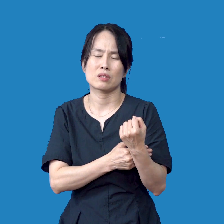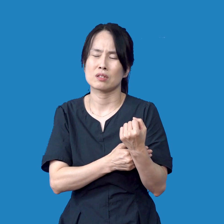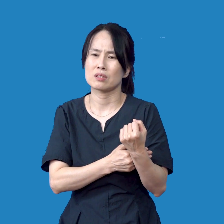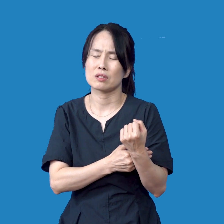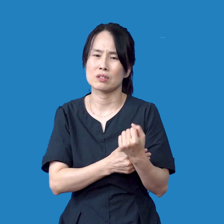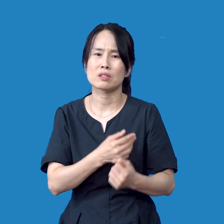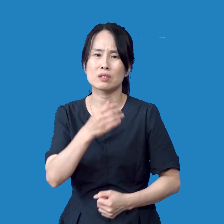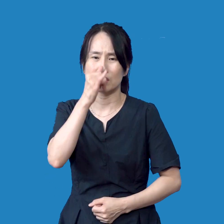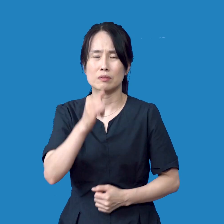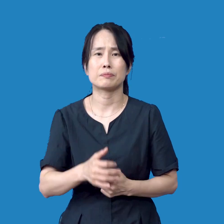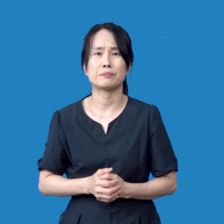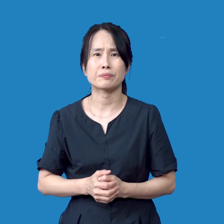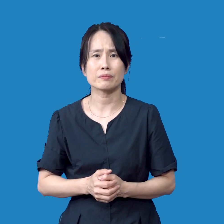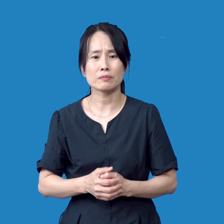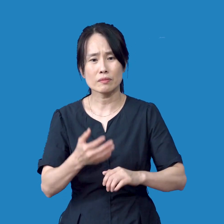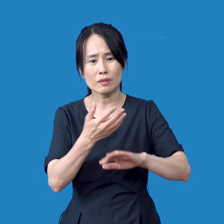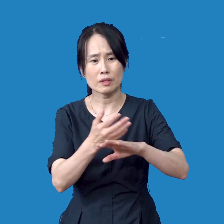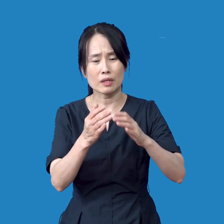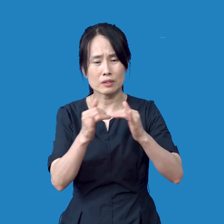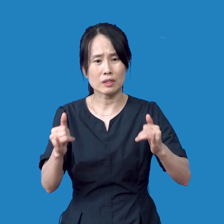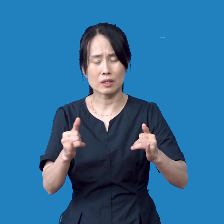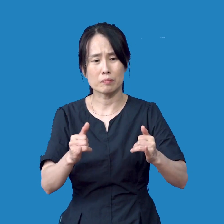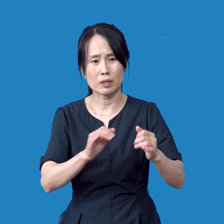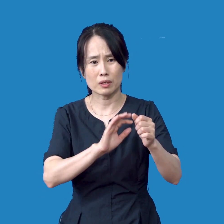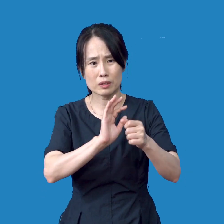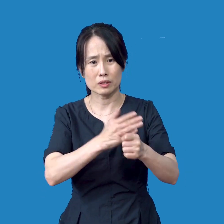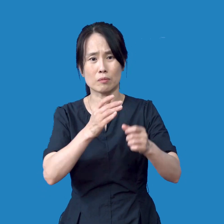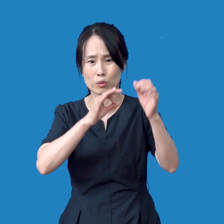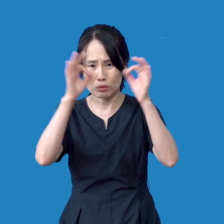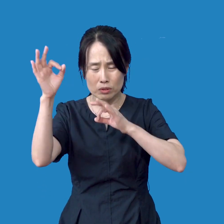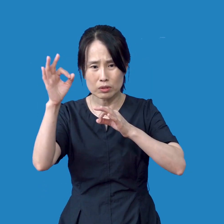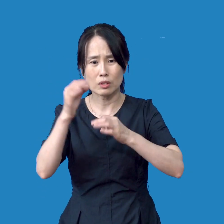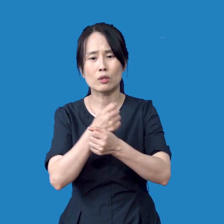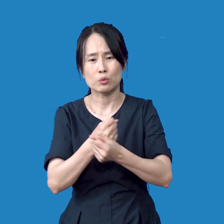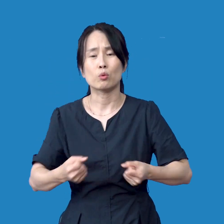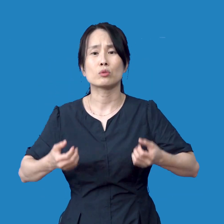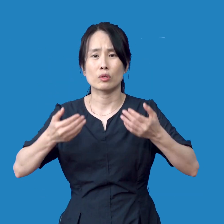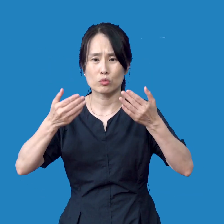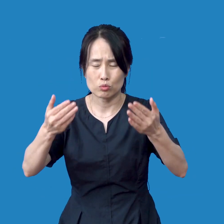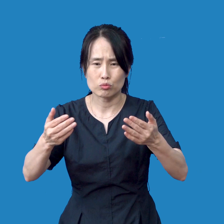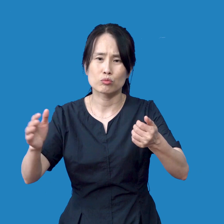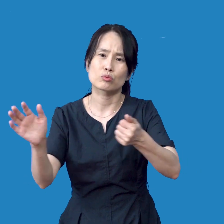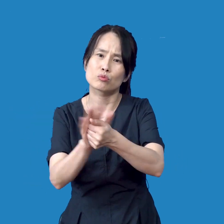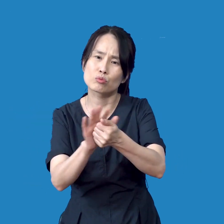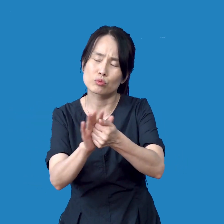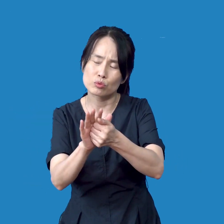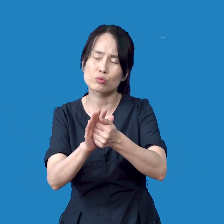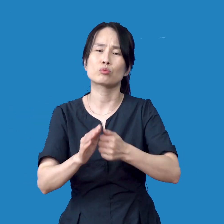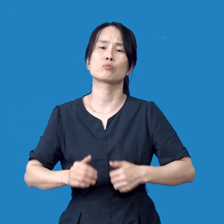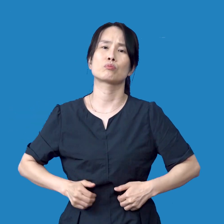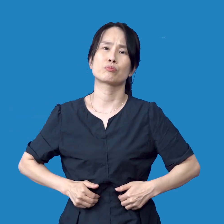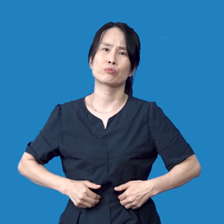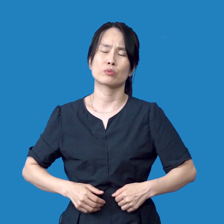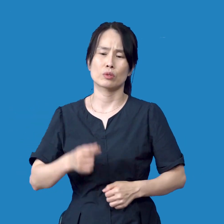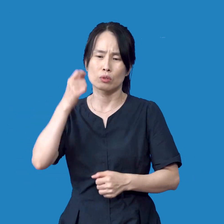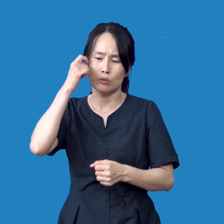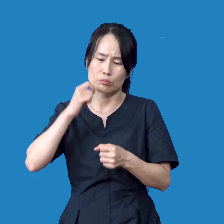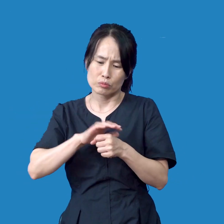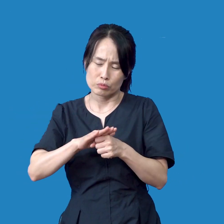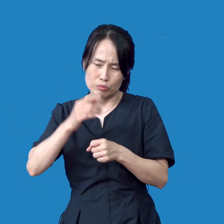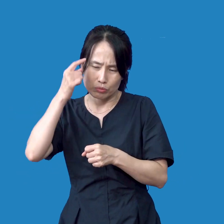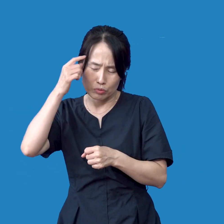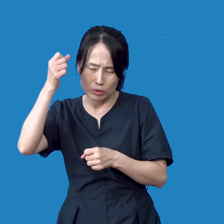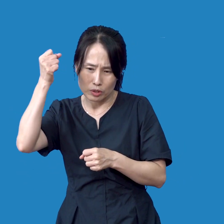다른 지체의 허물과 죄를 용서하고 얼싸안을 수 있어야 됩니다. 그렇게 불쌍히